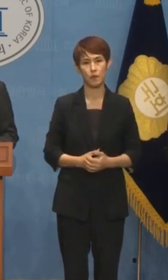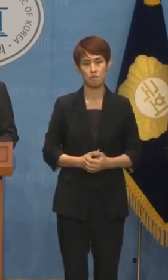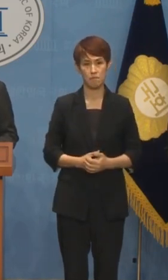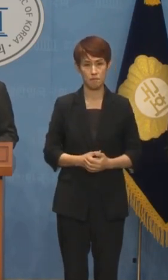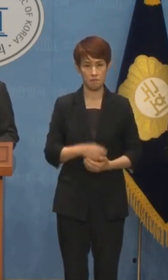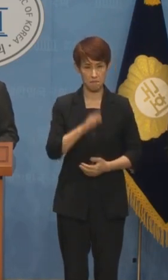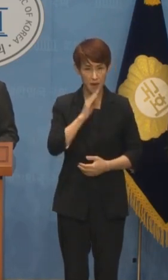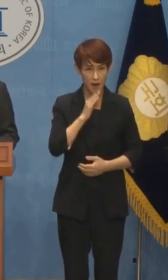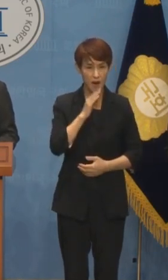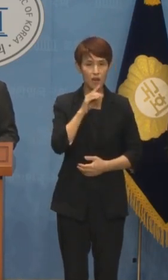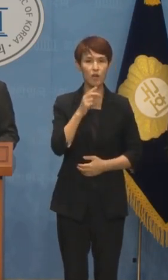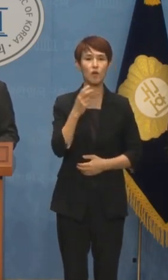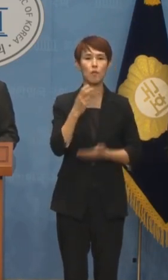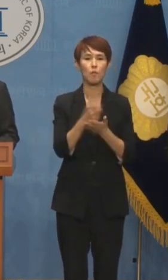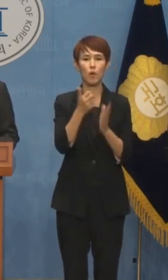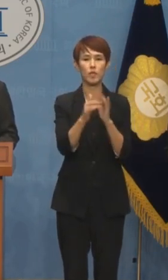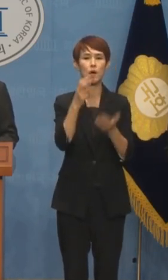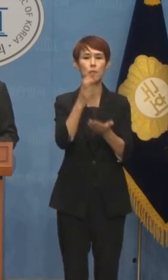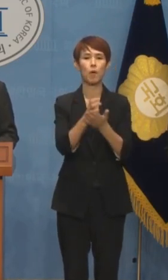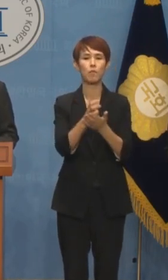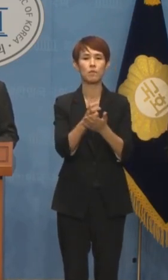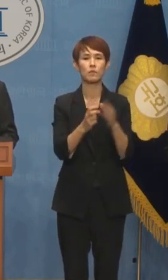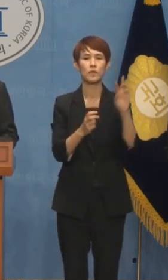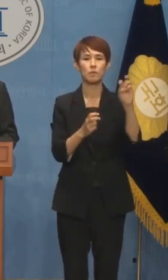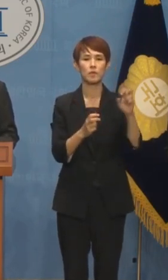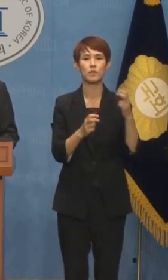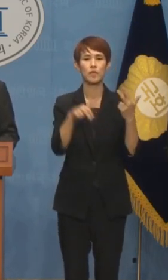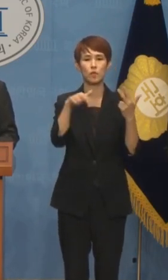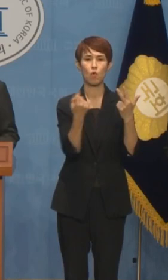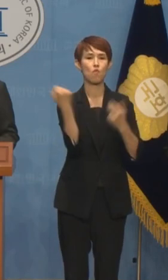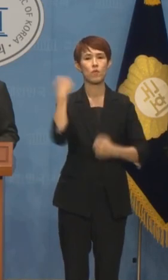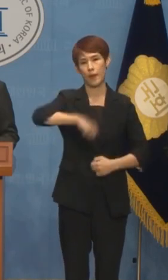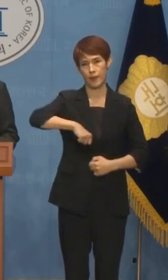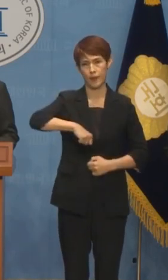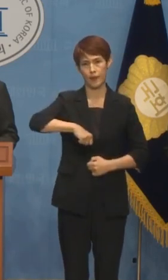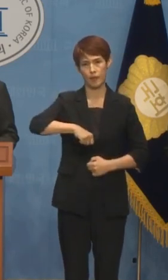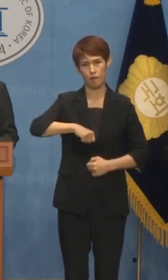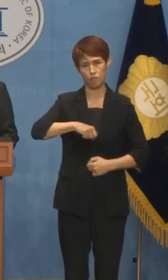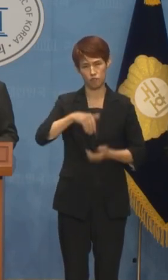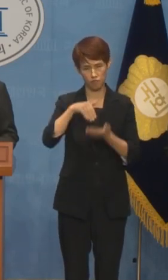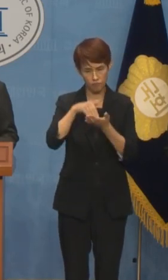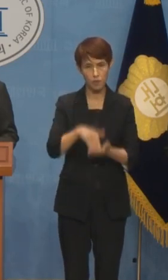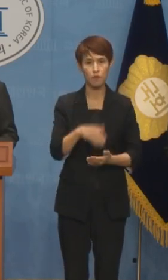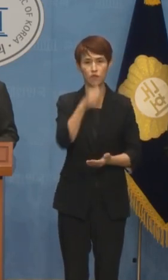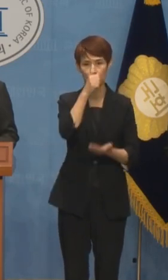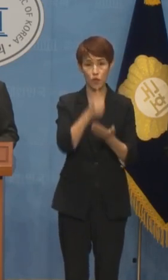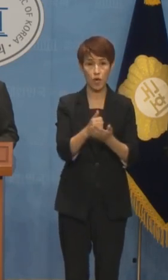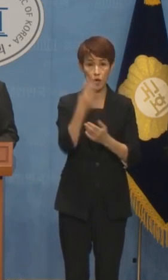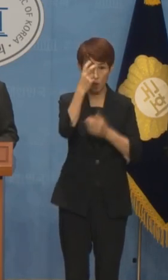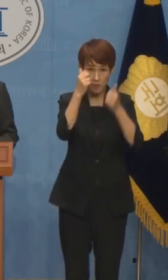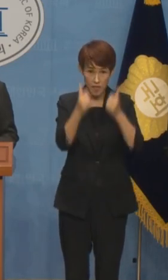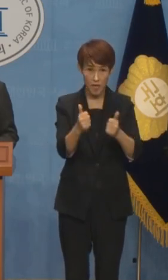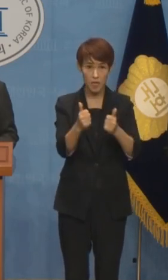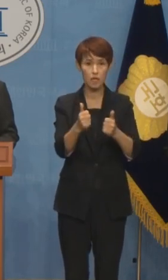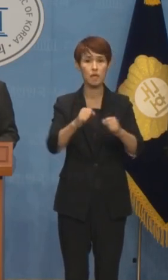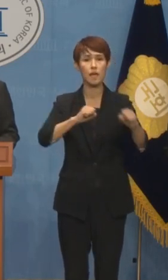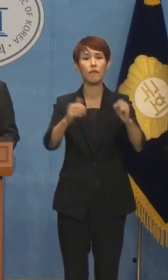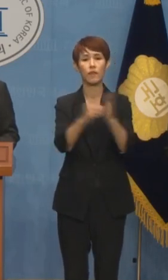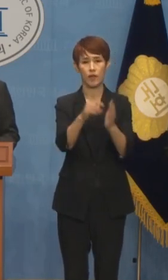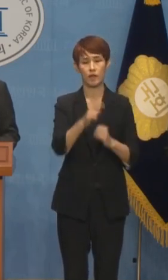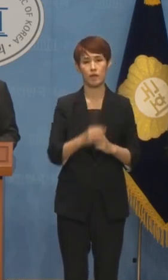사실이라면 그것만으로 변호사법 제37조 위반에 해당하는 중대한 범죄를 검찰이 스스로 자행한